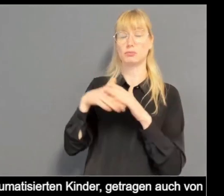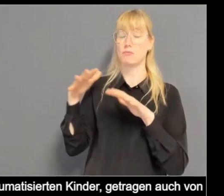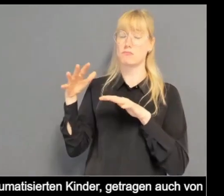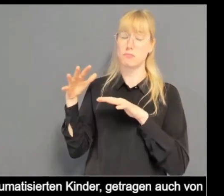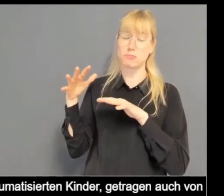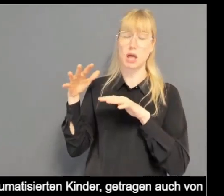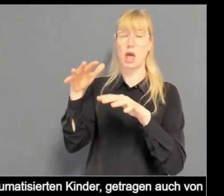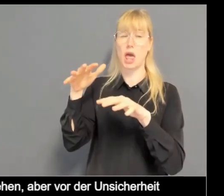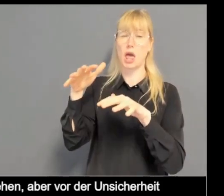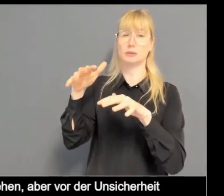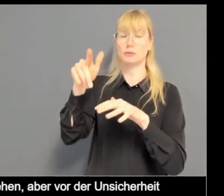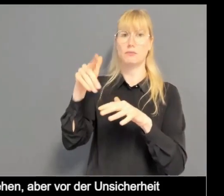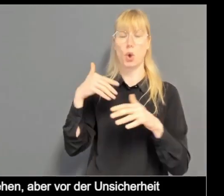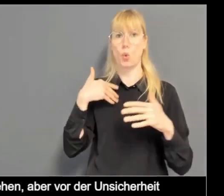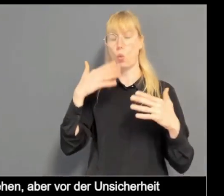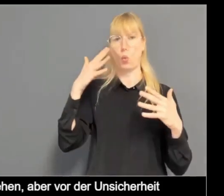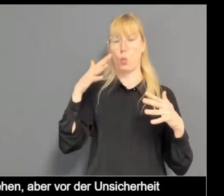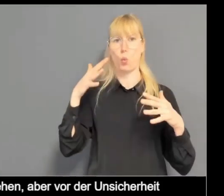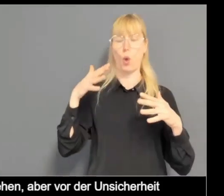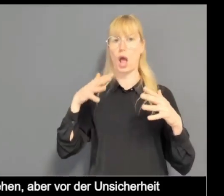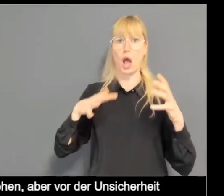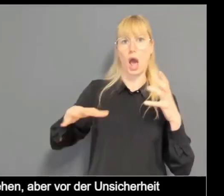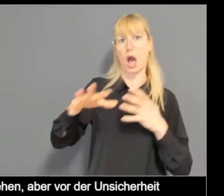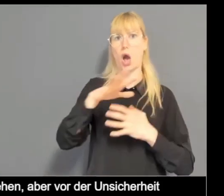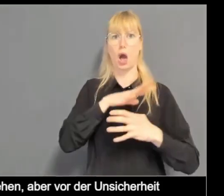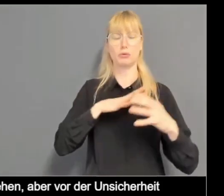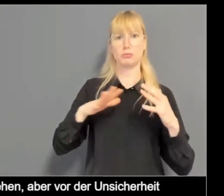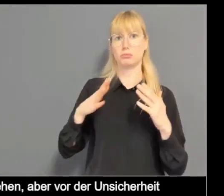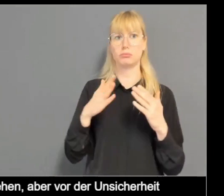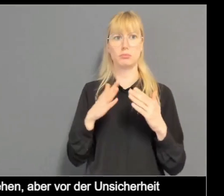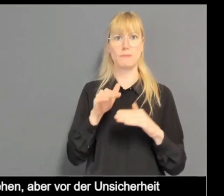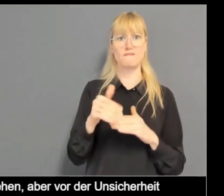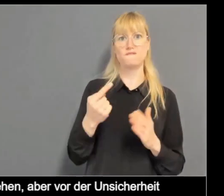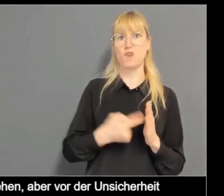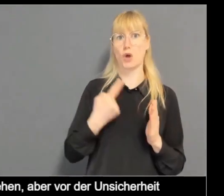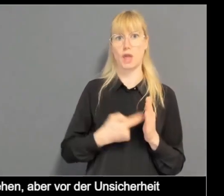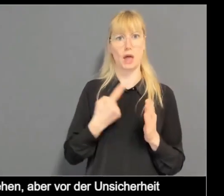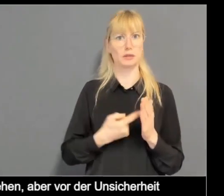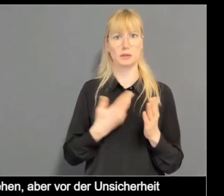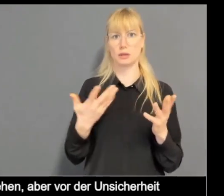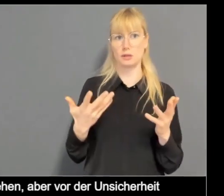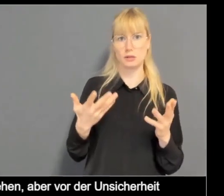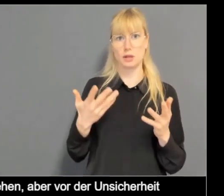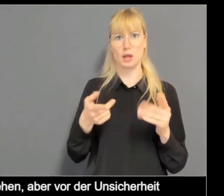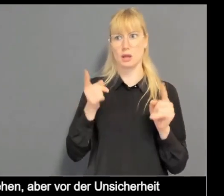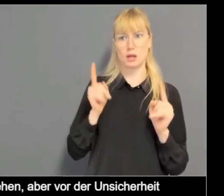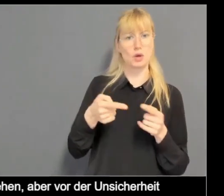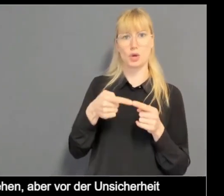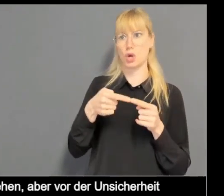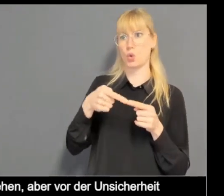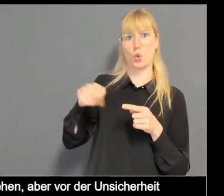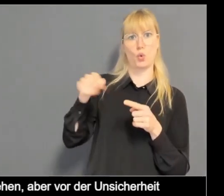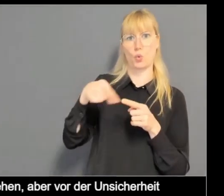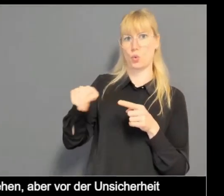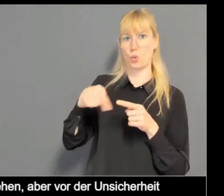stark überfordert mit der jetzigen Situation, die dann versucht haben, auch Flüchtlinge woanders hinzuschicken, in ein anderes Bundesland, waren vielleicht wieder, zum Teil jedenfalls